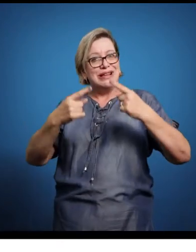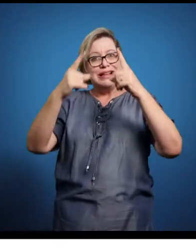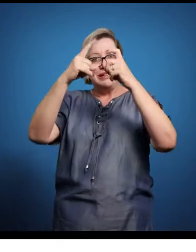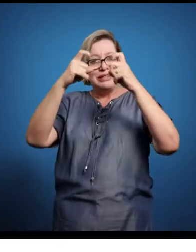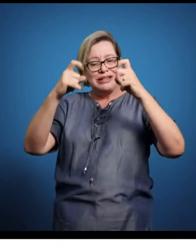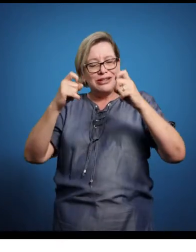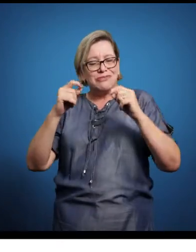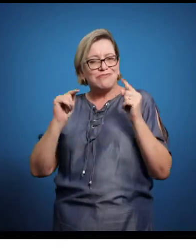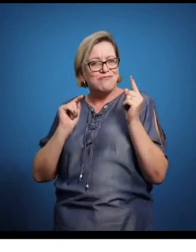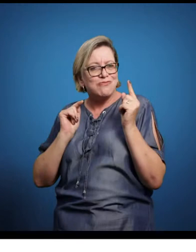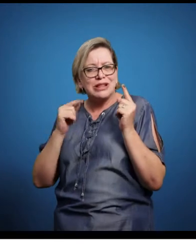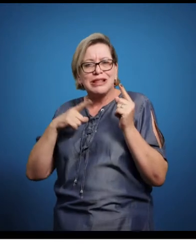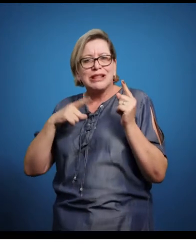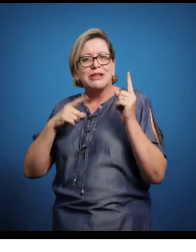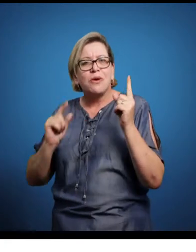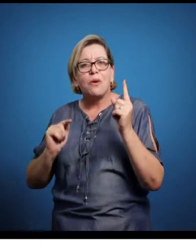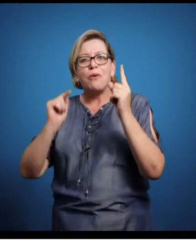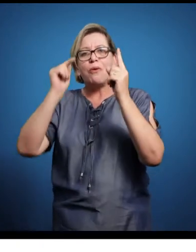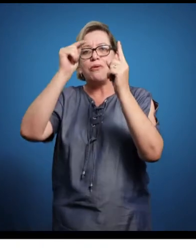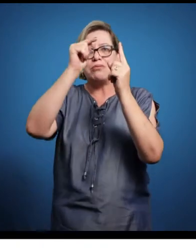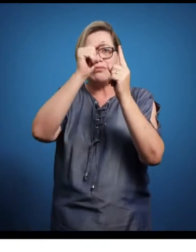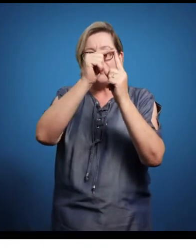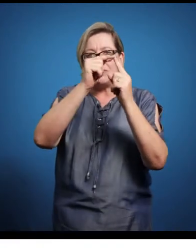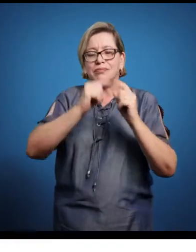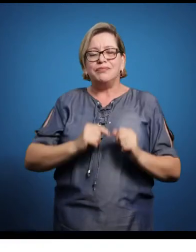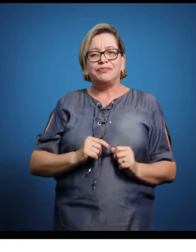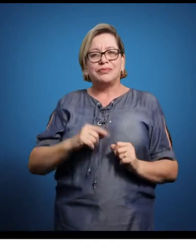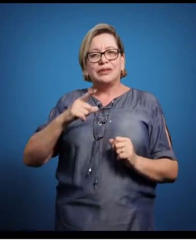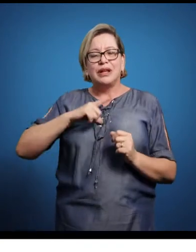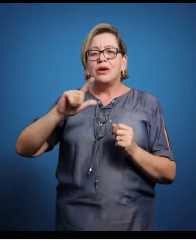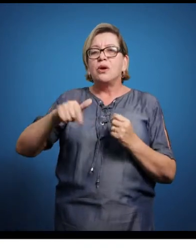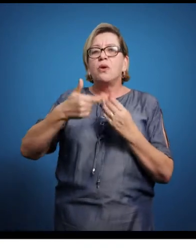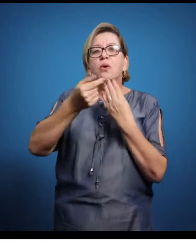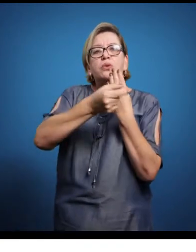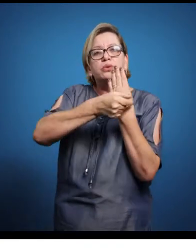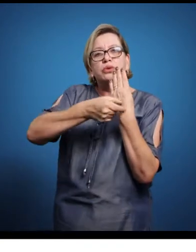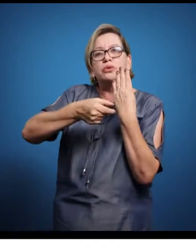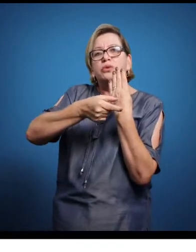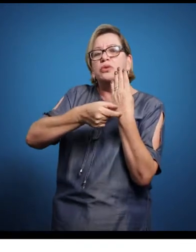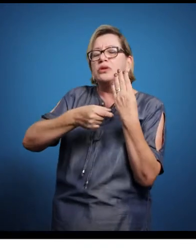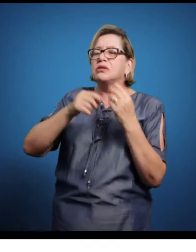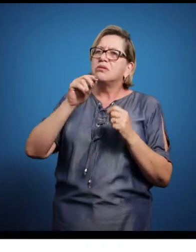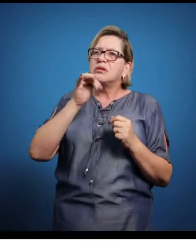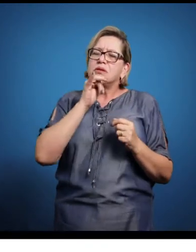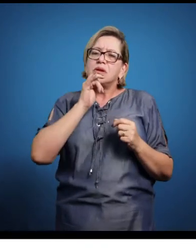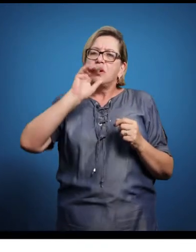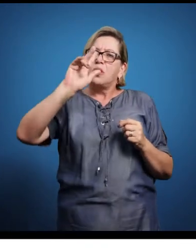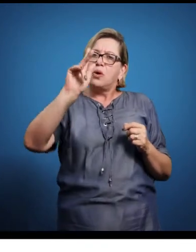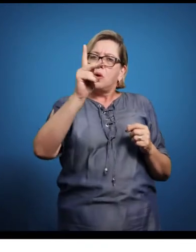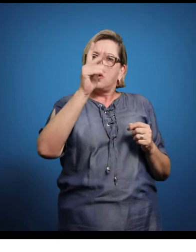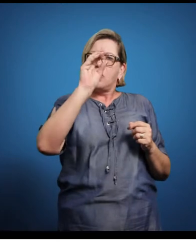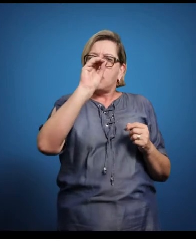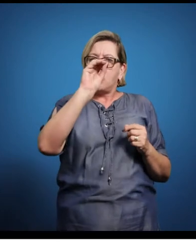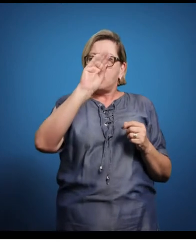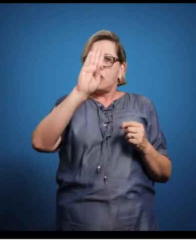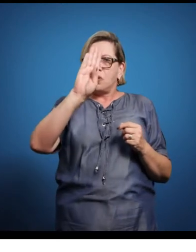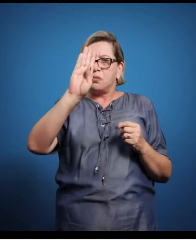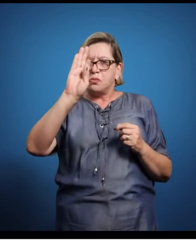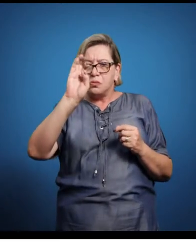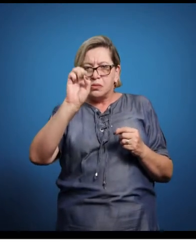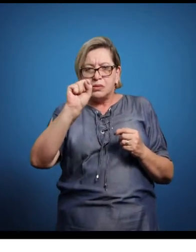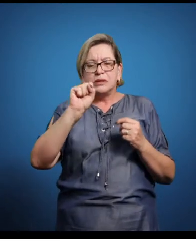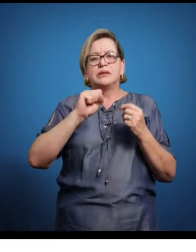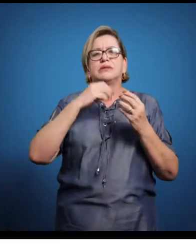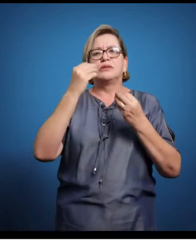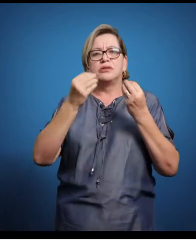resultados claro a gente vai ter ainda outros autores da modernidade hobbies propriamente dito no livro leviatã o